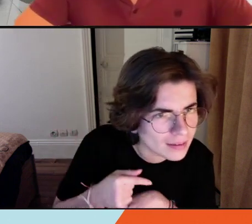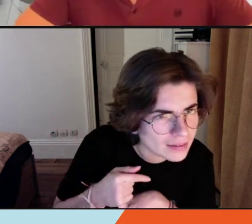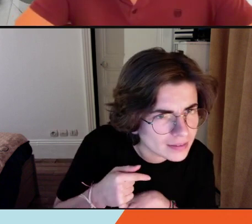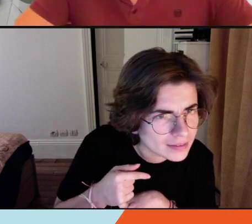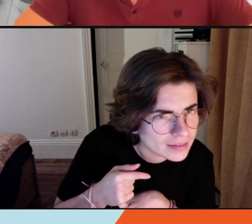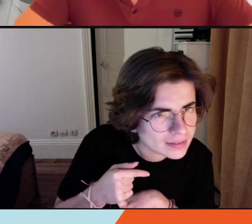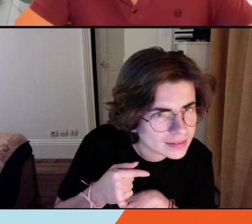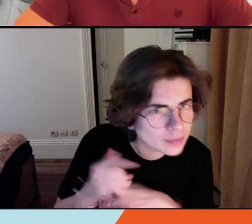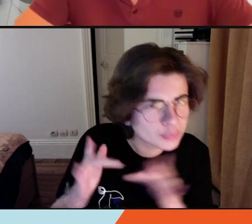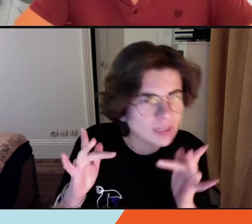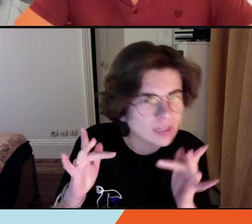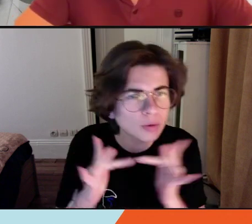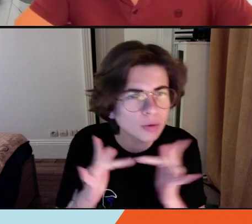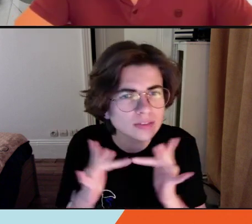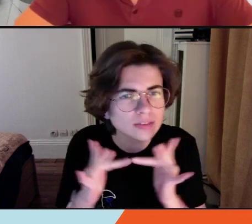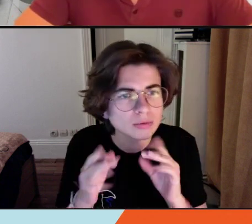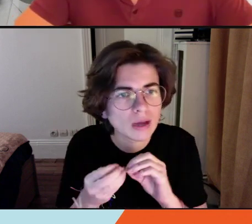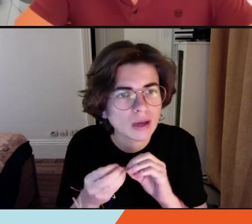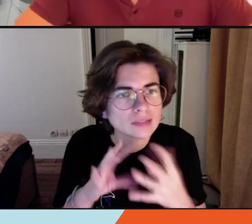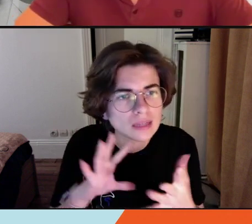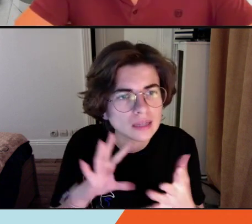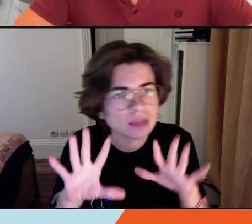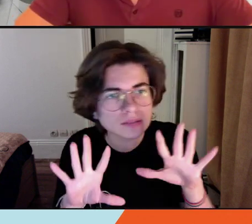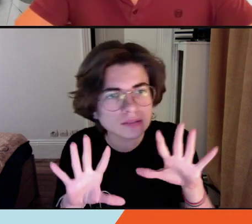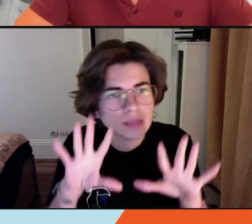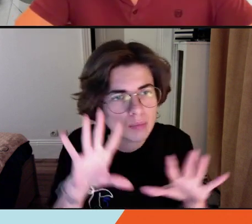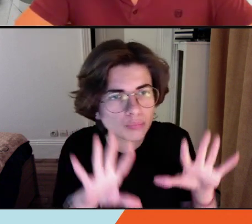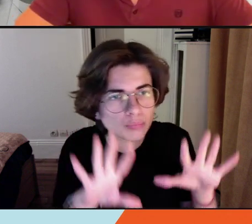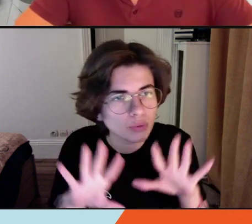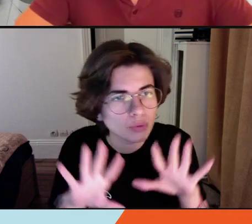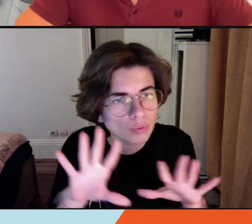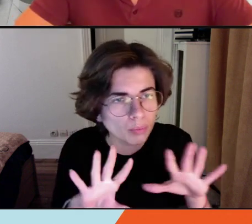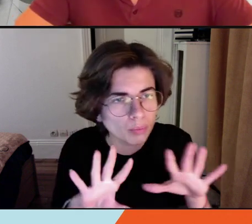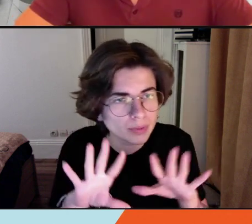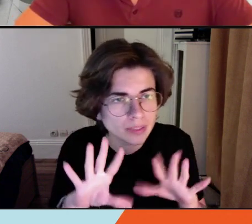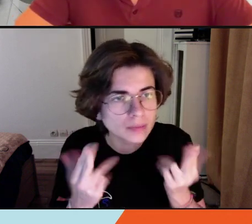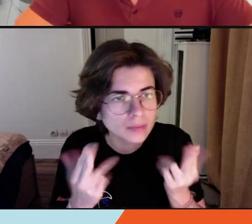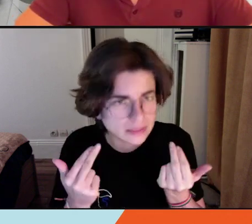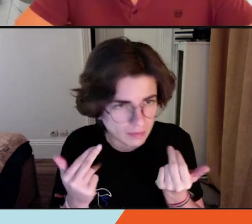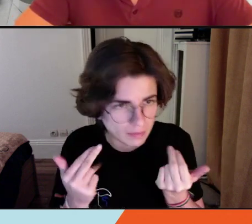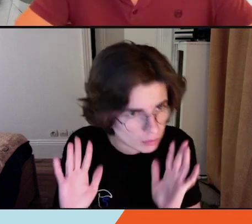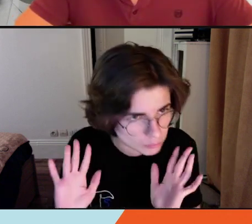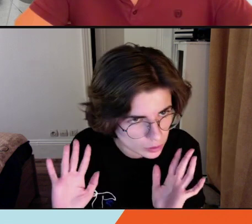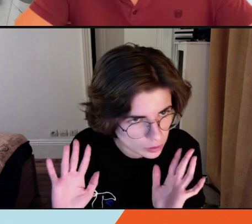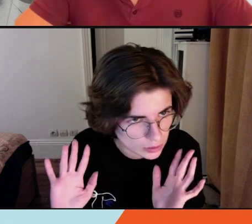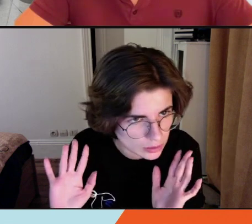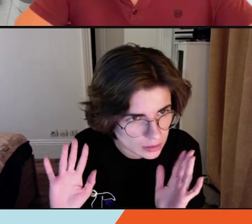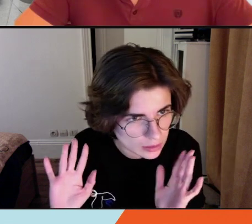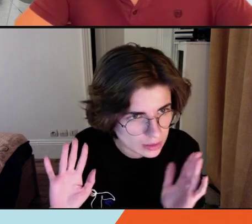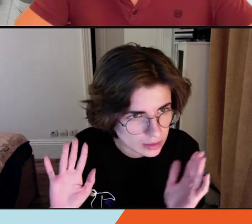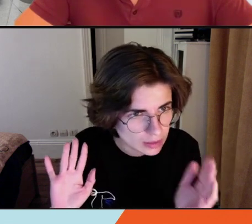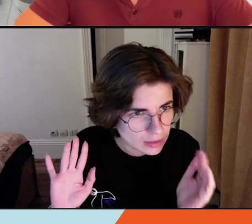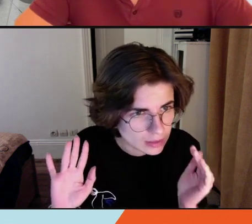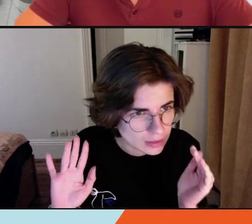C'est plus de la connexion internet qui est un peu compliquée, mais ça va. Ok.